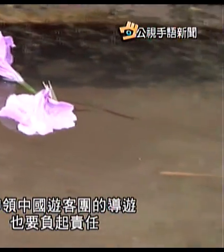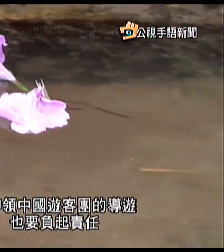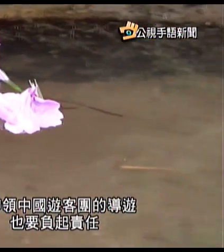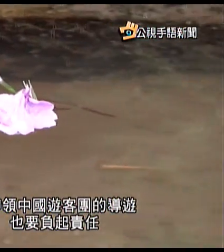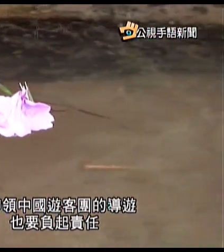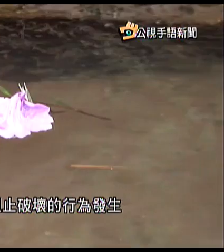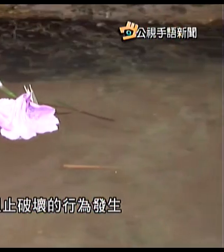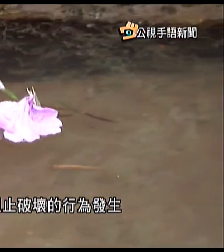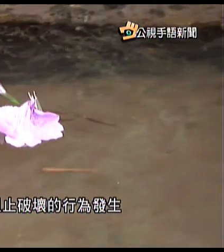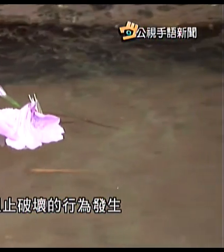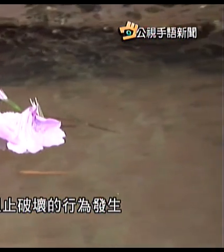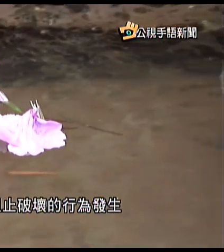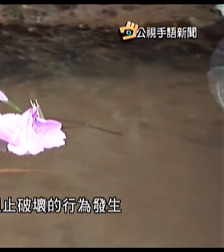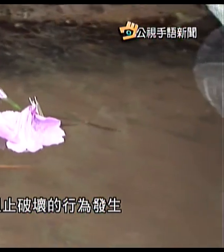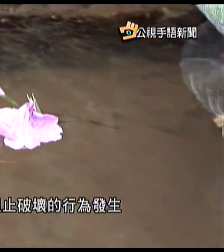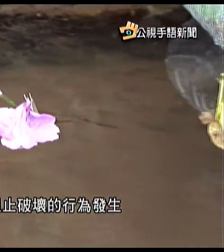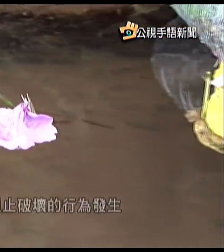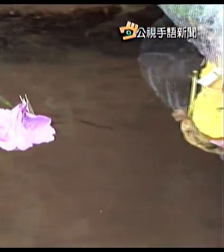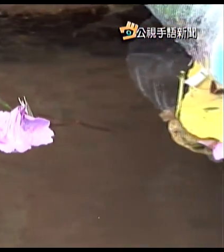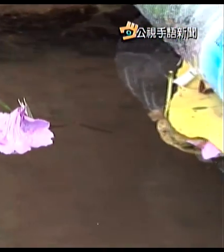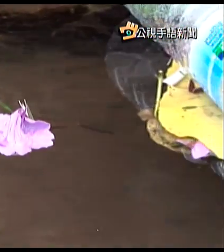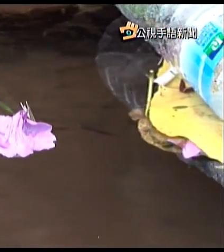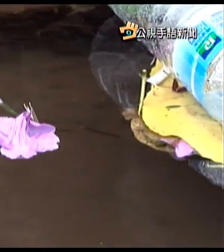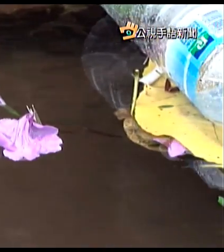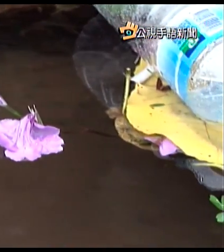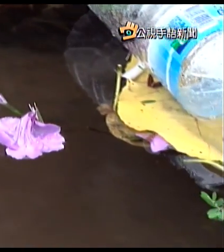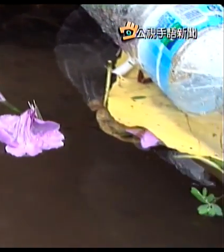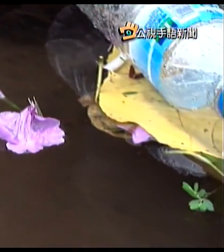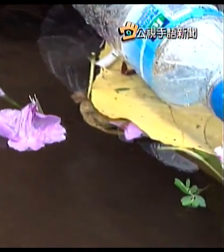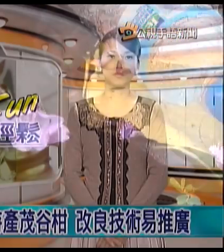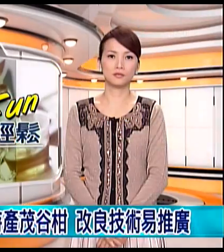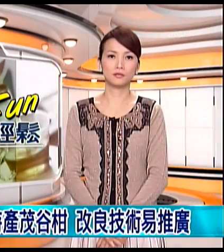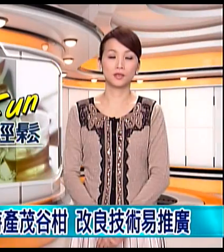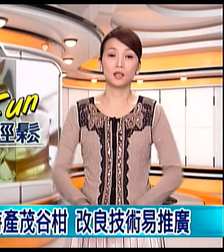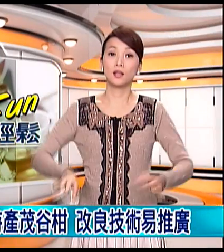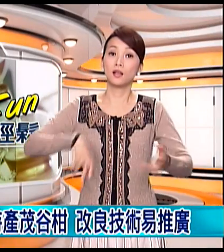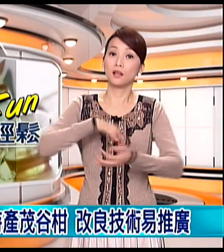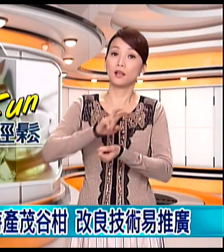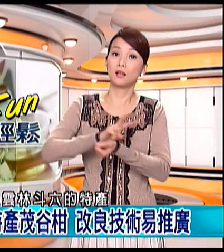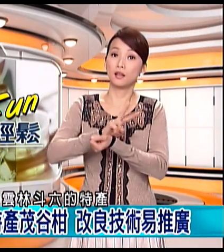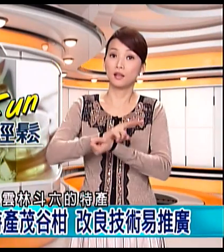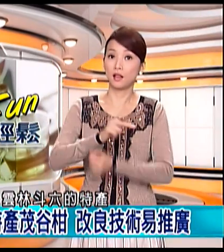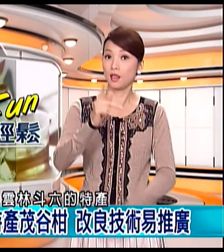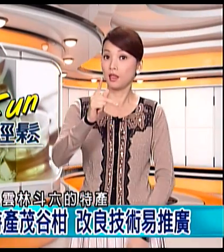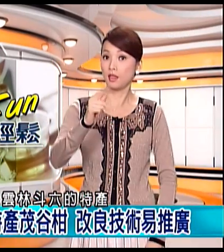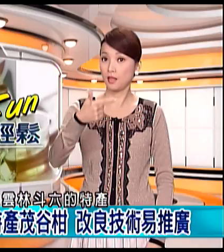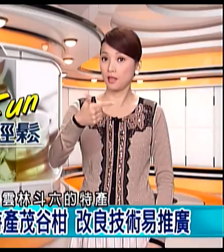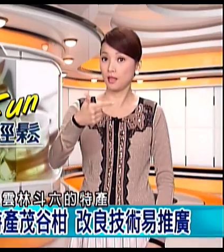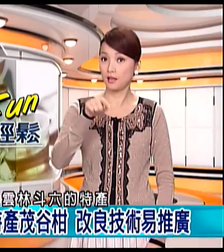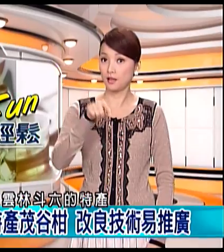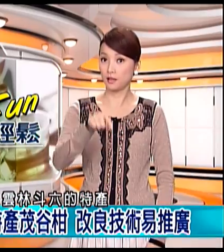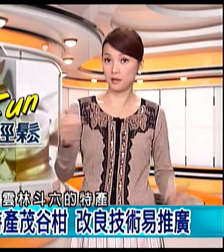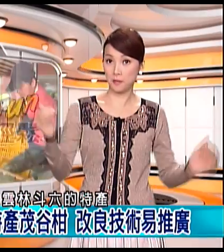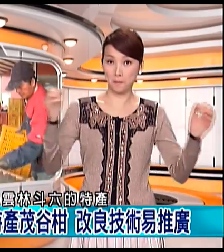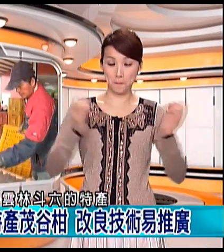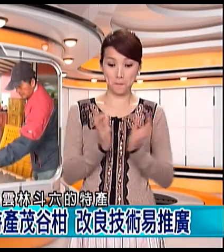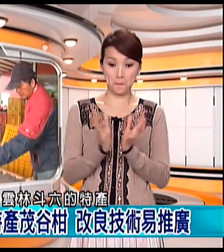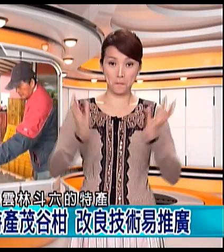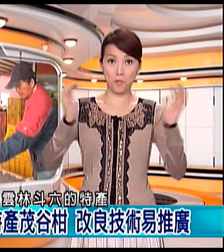止破坏的行为发生。记者张明哲台东报道。 茂谷柑是云林斗六的特产，也